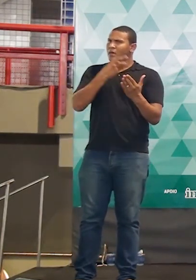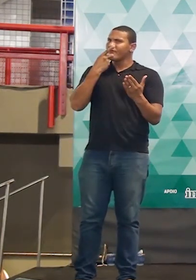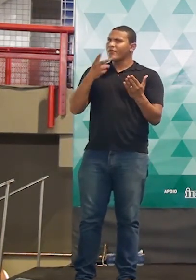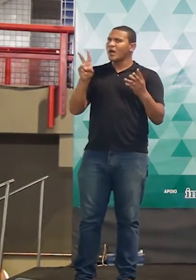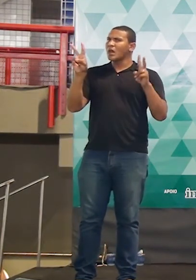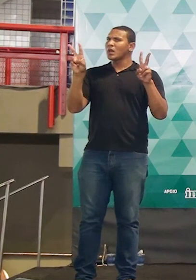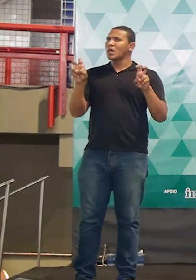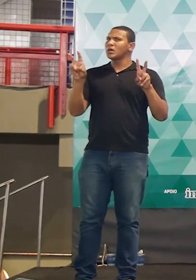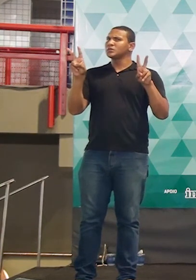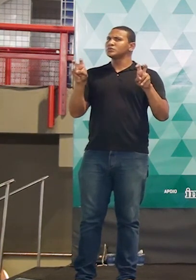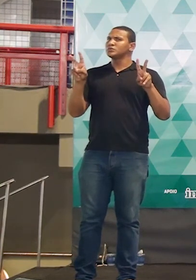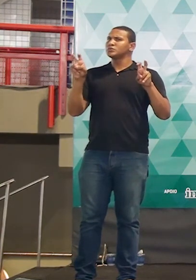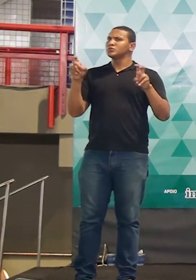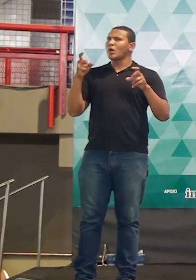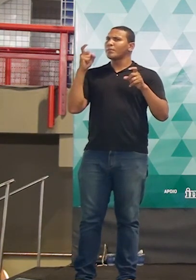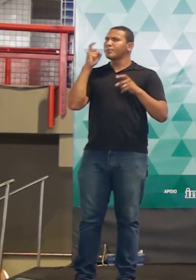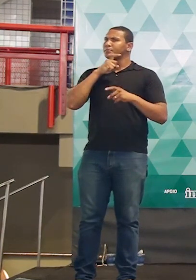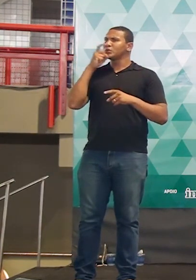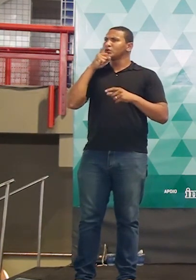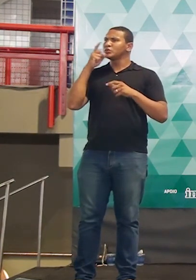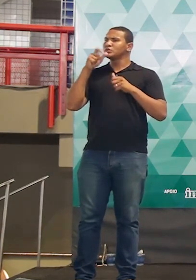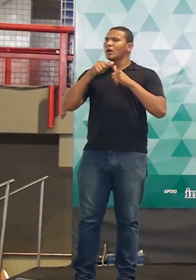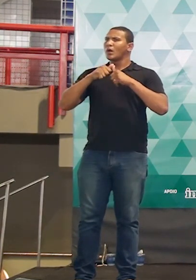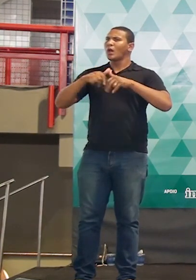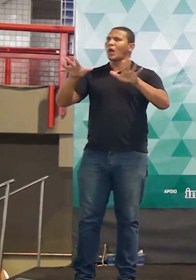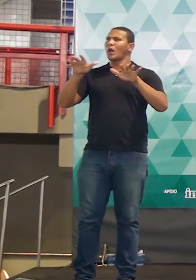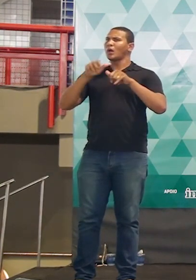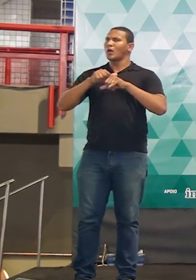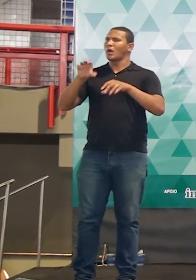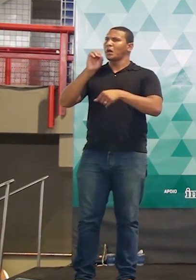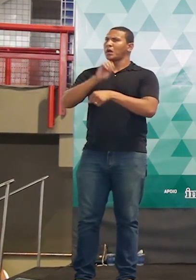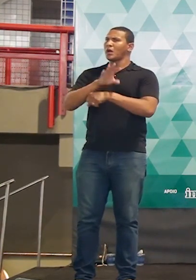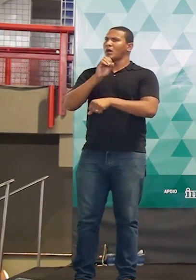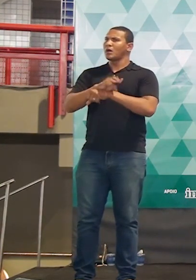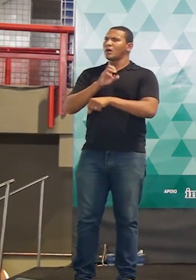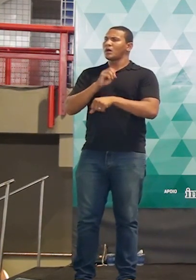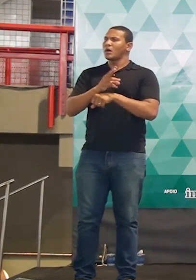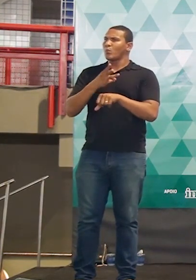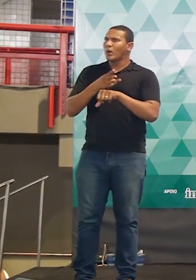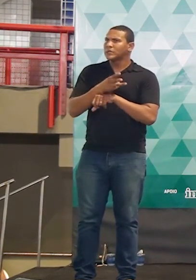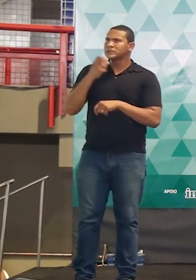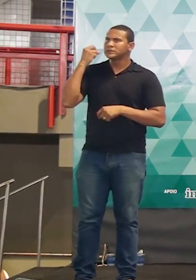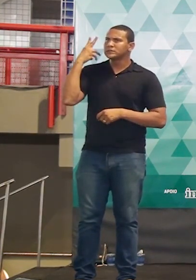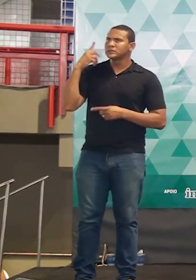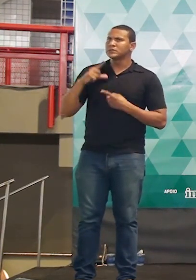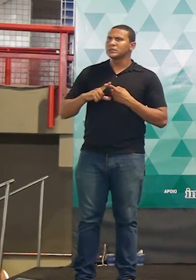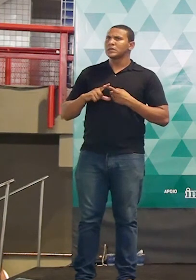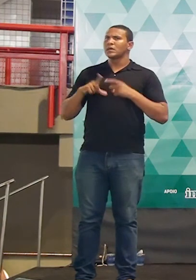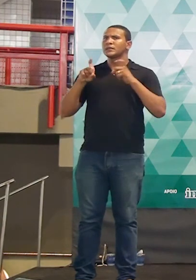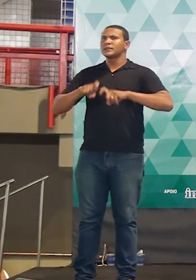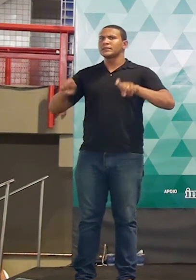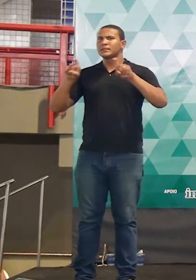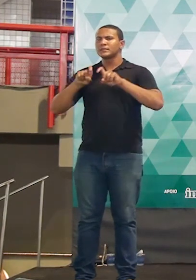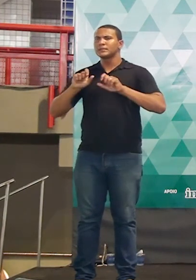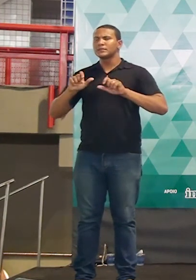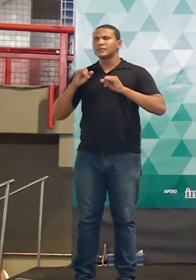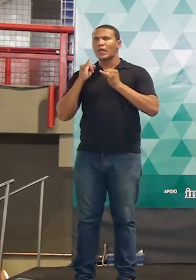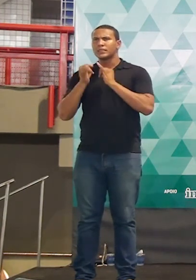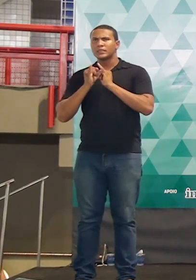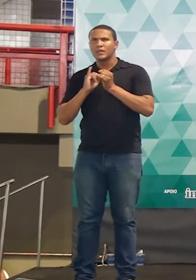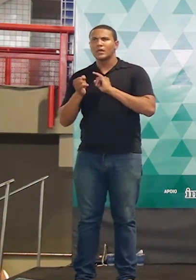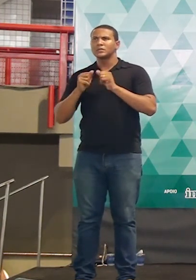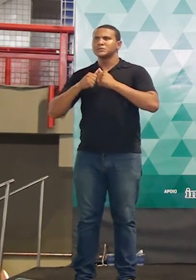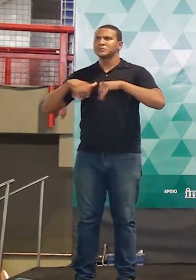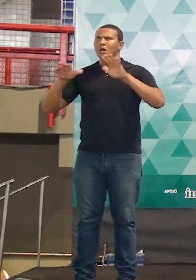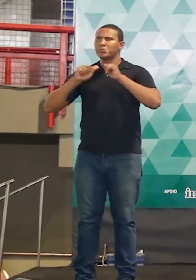sobre notícias falsas nos meios digitais, celulares, internet e por